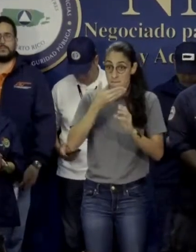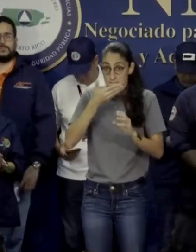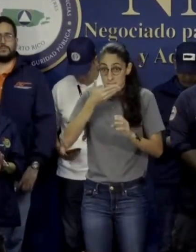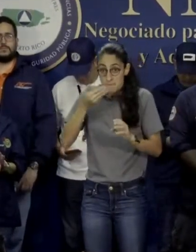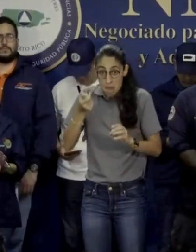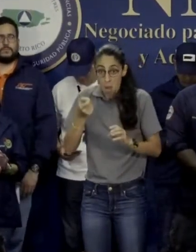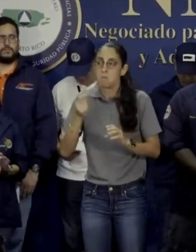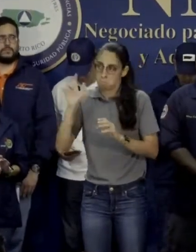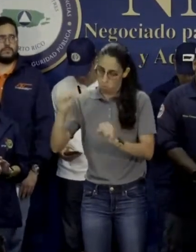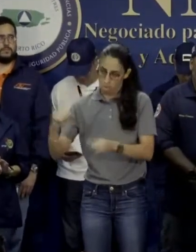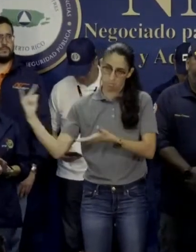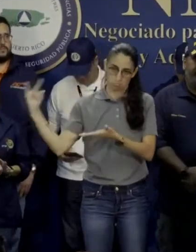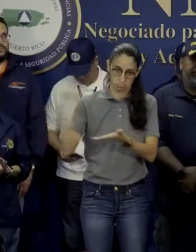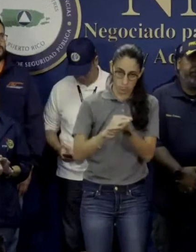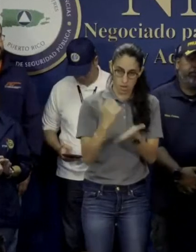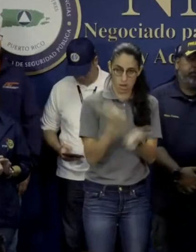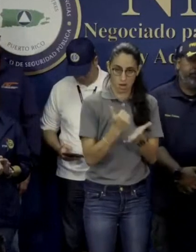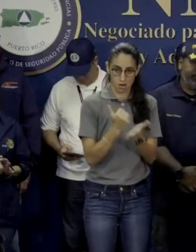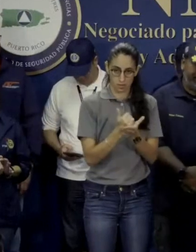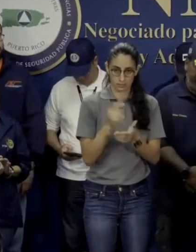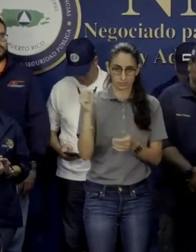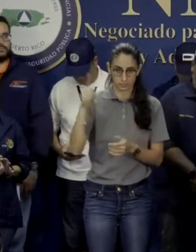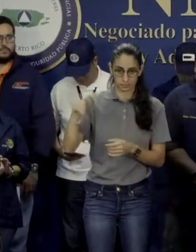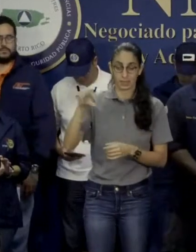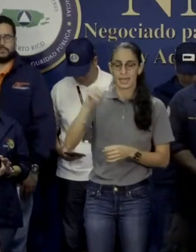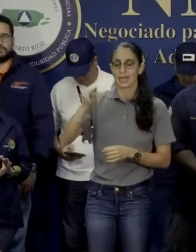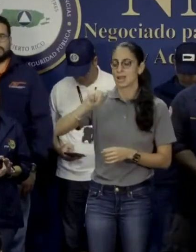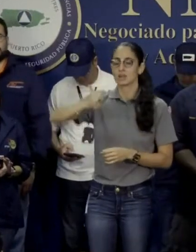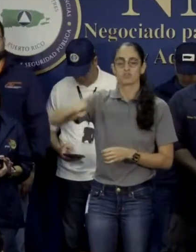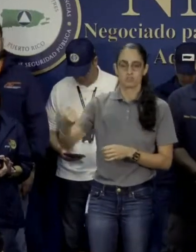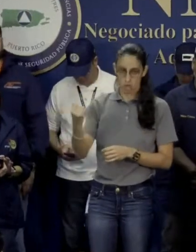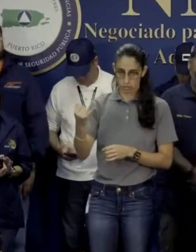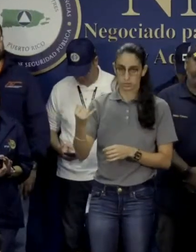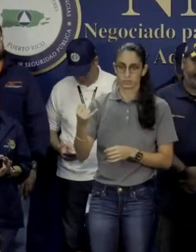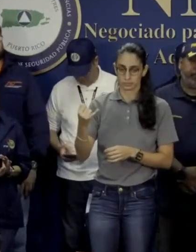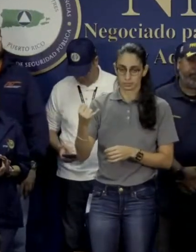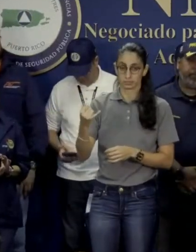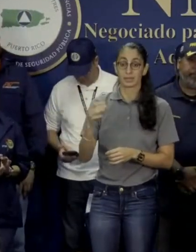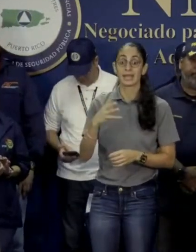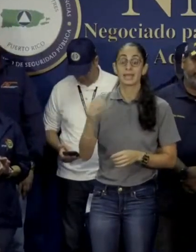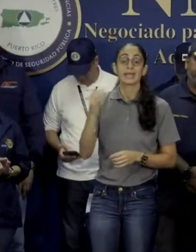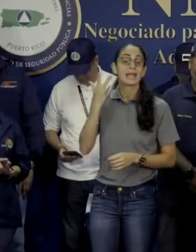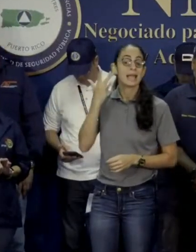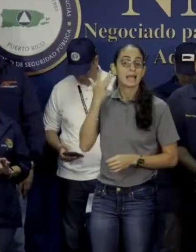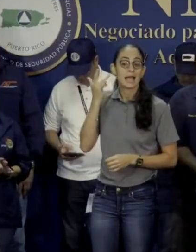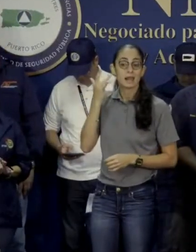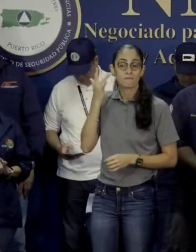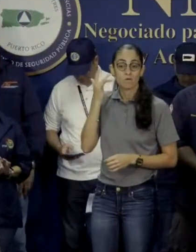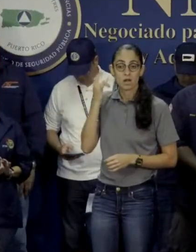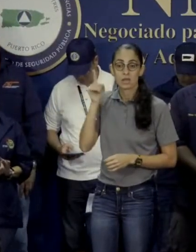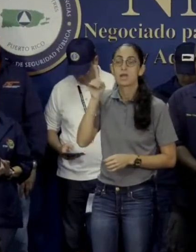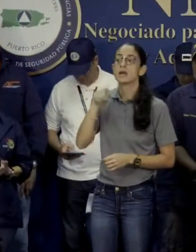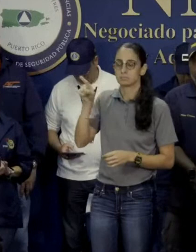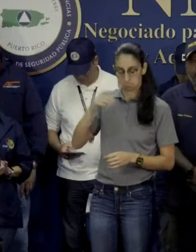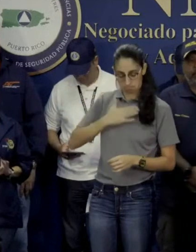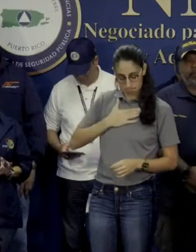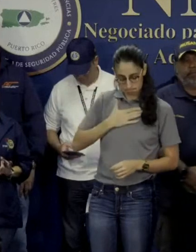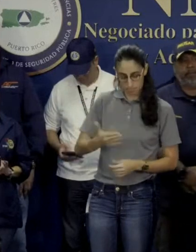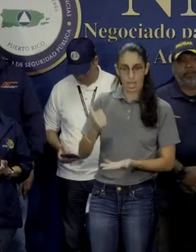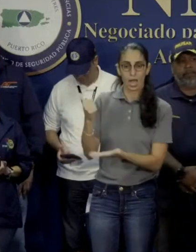anticipo una acción similar de parte del gobernador de Nueva Jersey. El gobernador de California también se ha puesto a nuestra